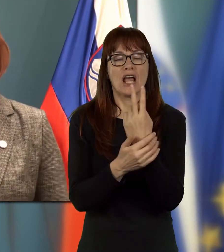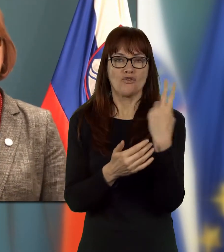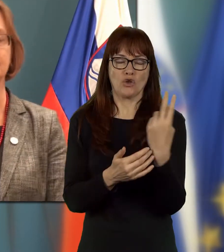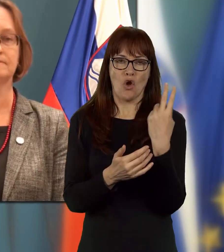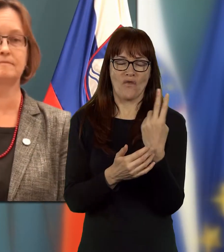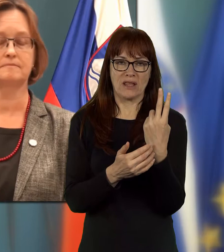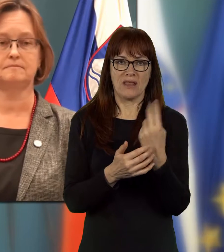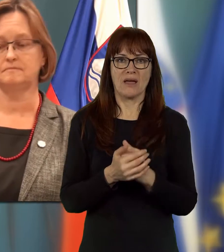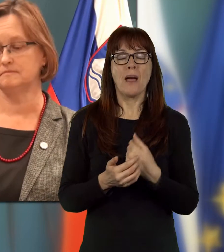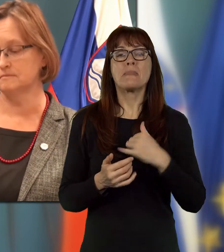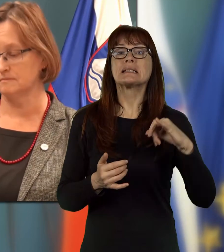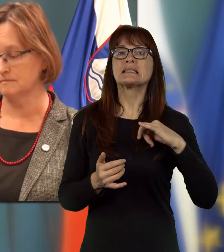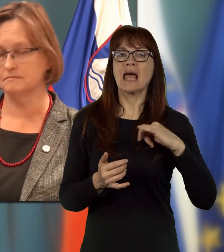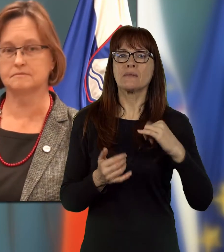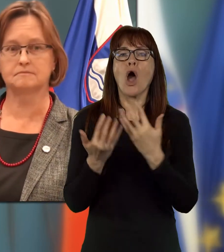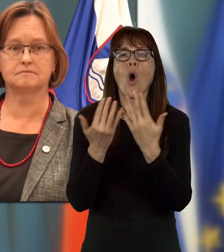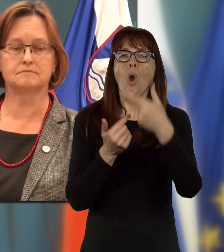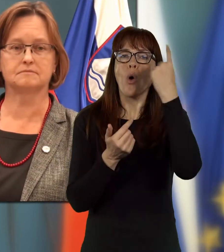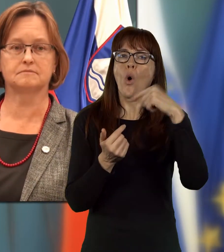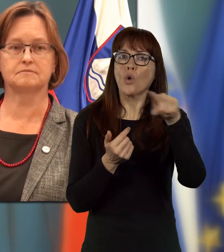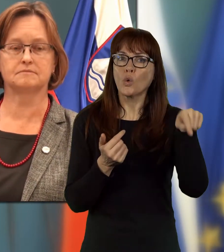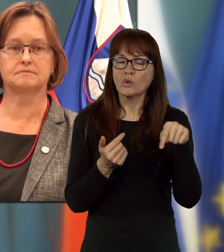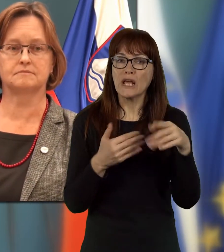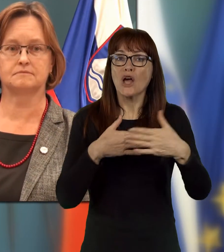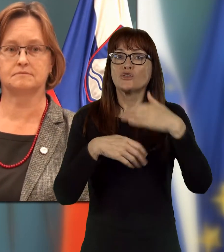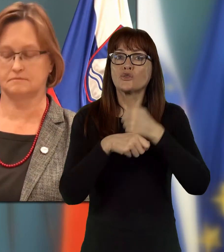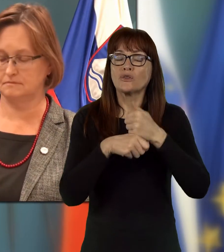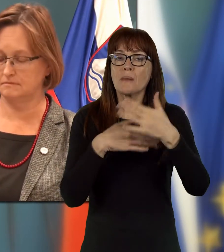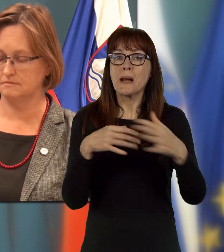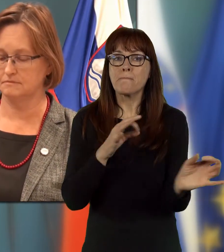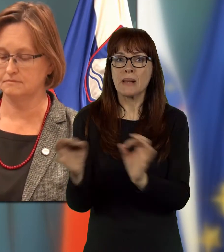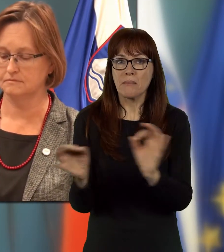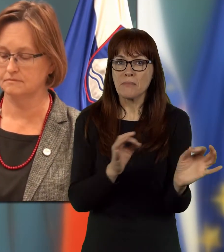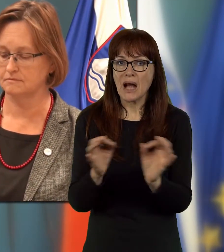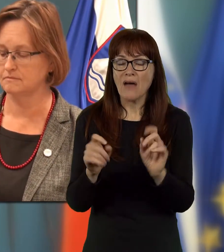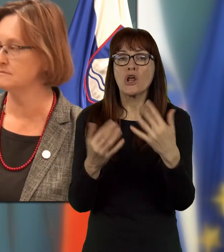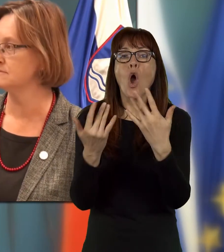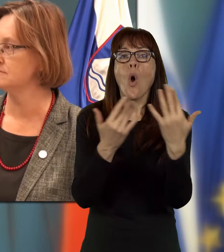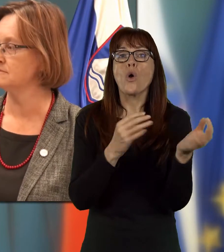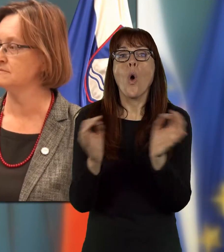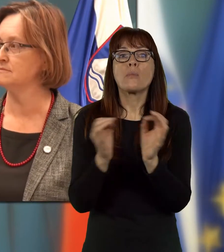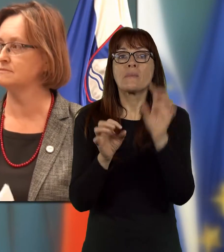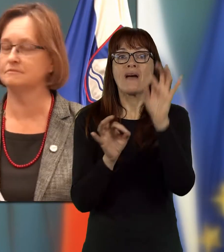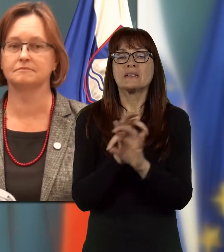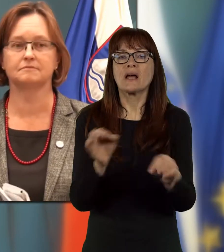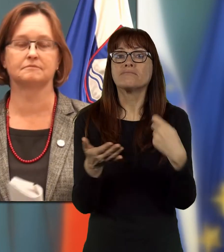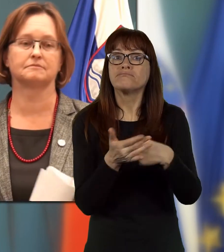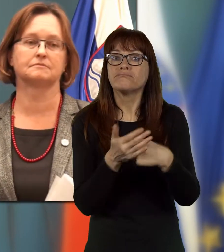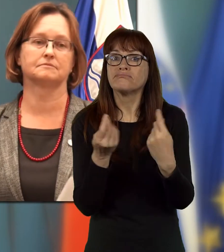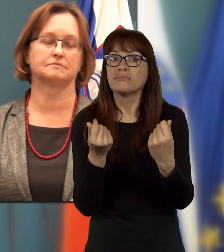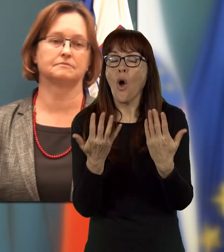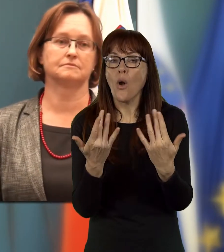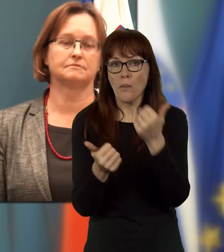na to temo? Ja. Mene zanima, koliko ljudi je sodelovalo pri pripravi in koliko priprava